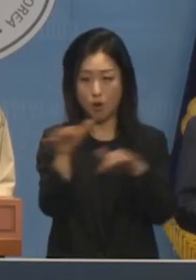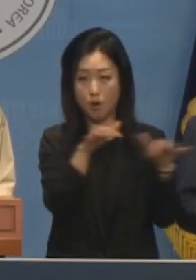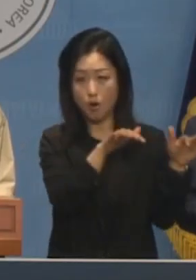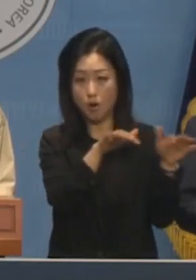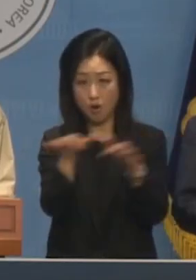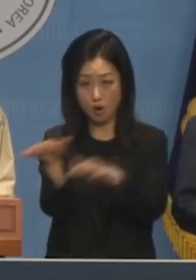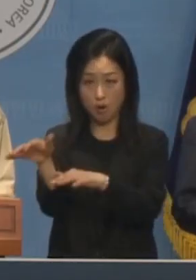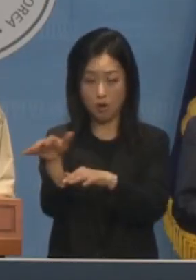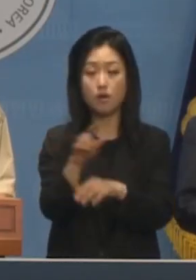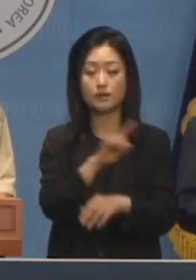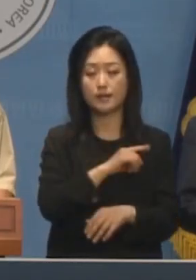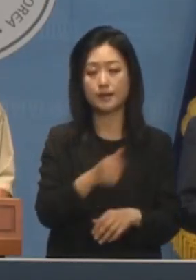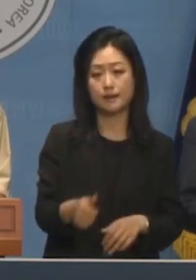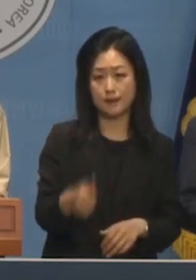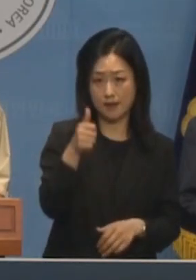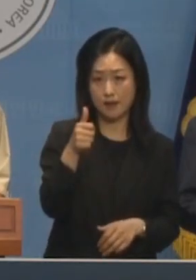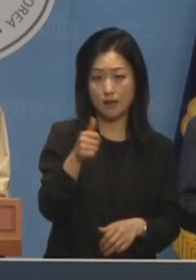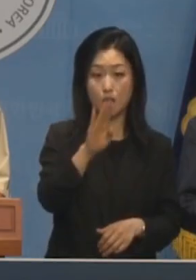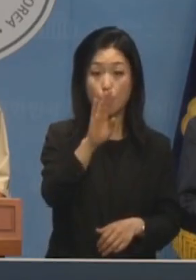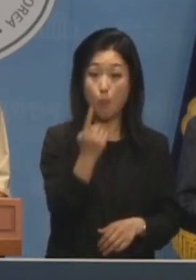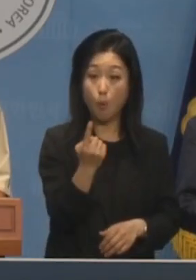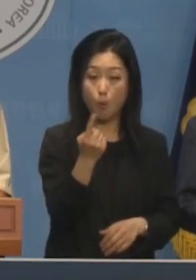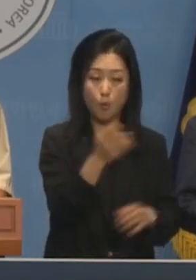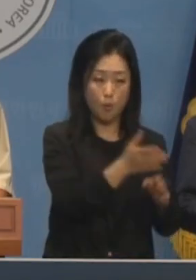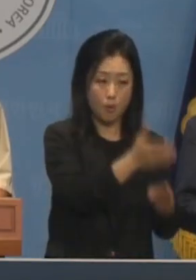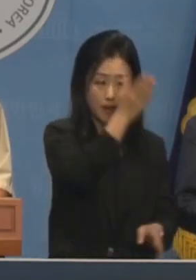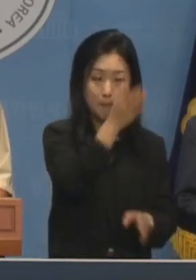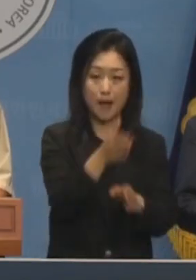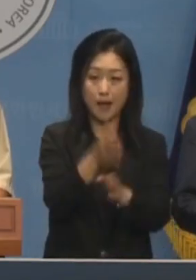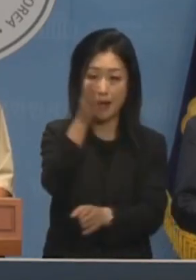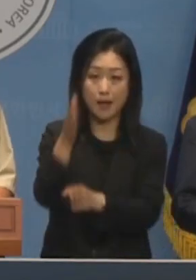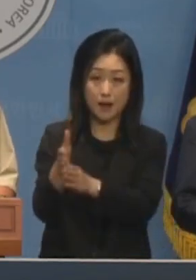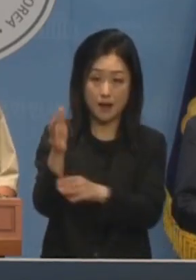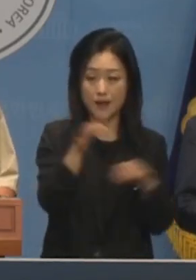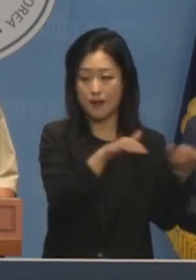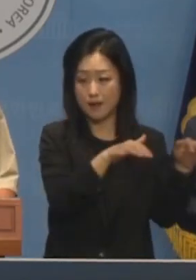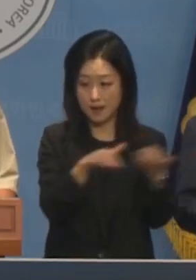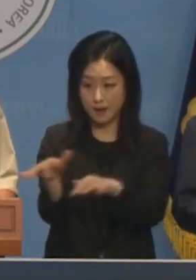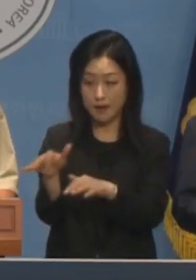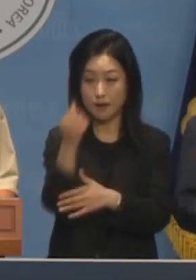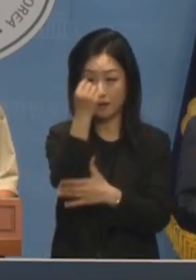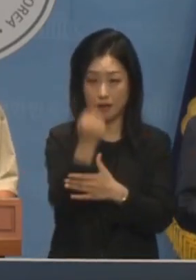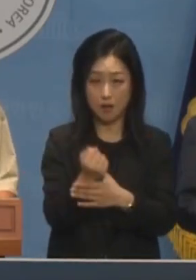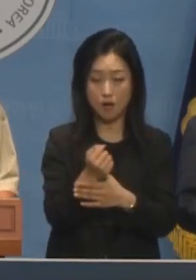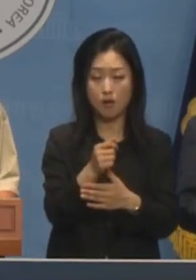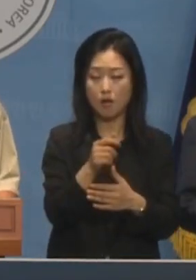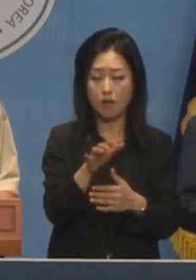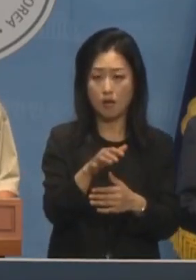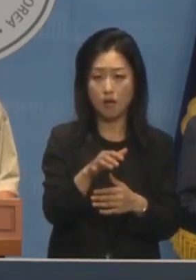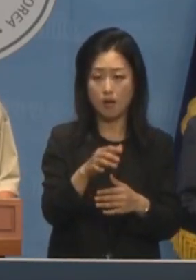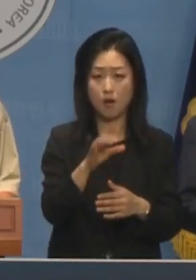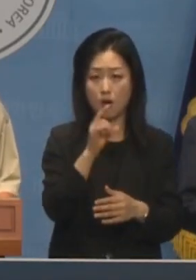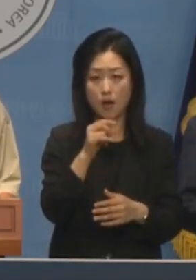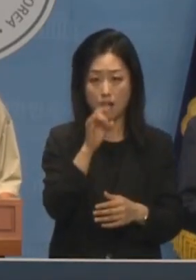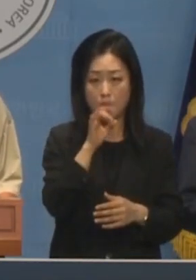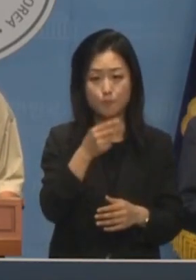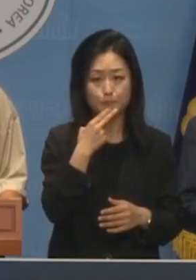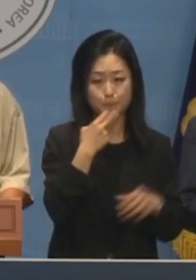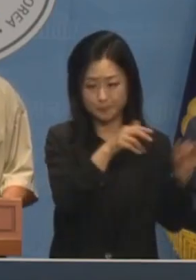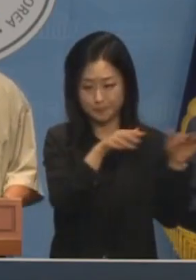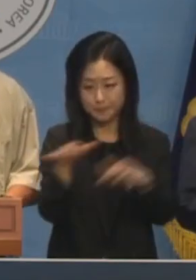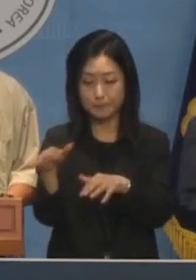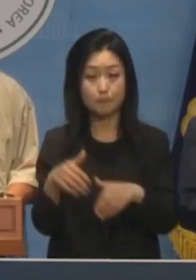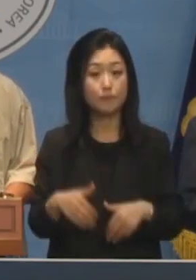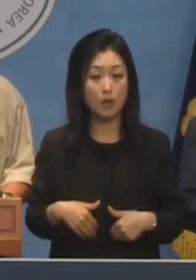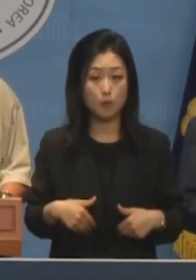보를 개방하는 일입니다. 보를 개방해서 녹조를 시급하게 개선할 필요가 있다라고 요구하고요. 또 지금 기후위기